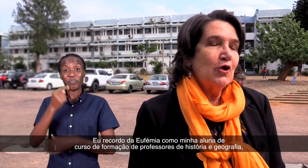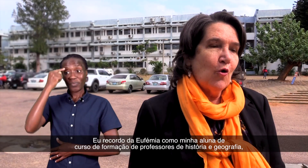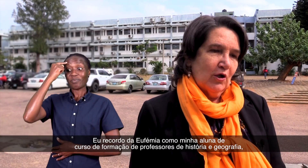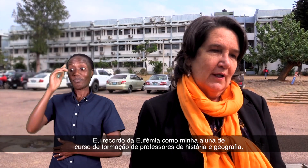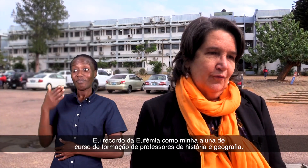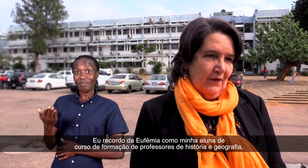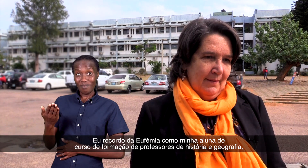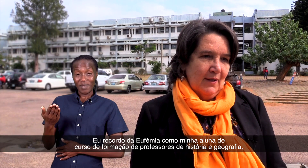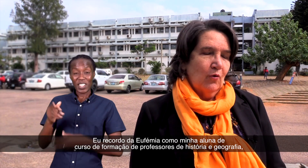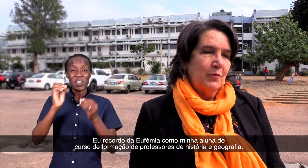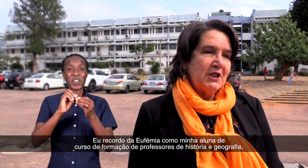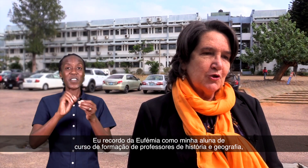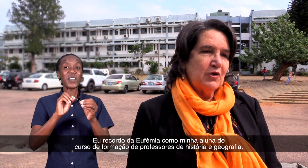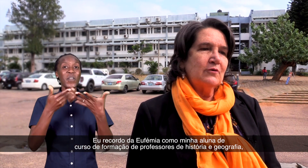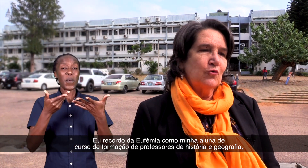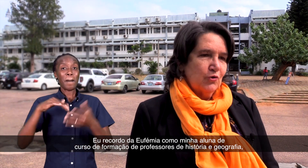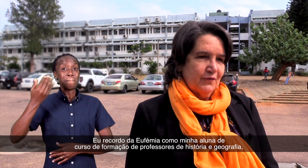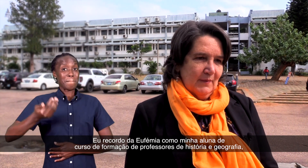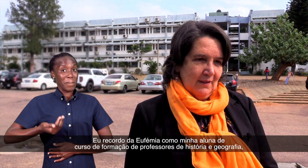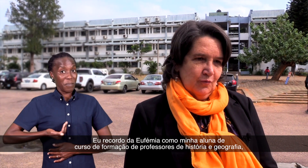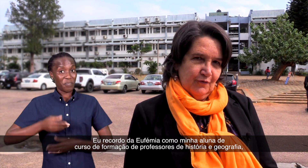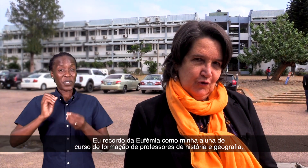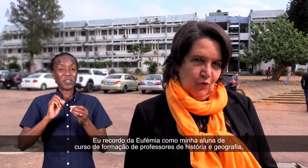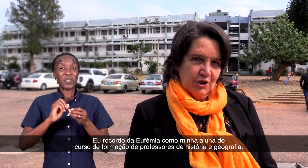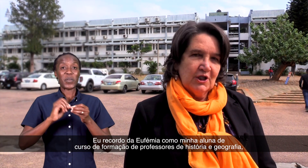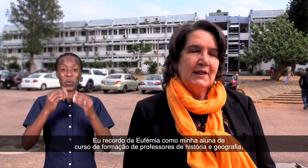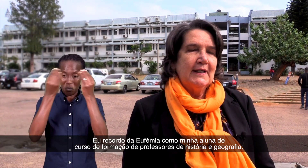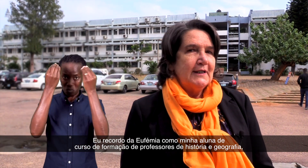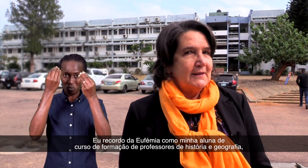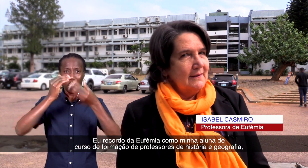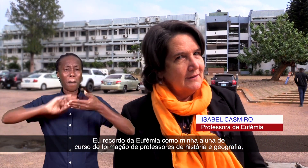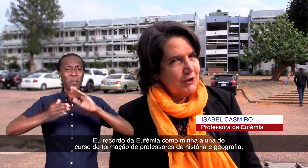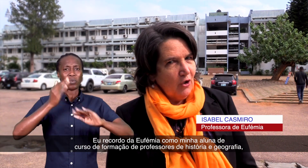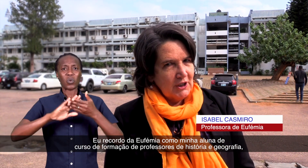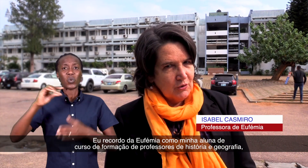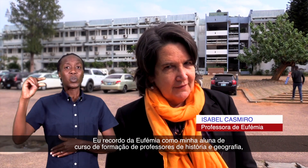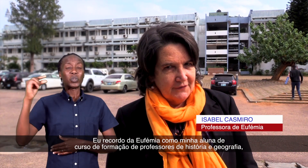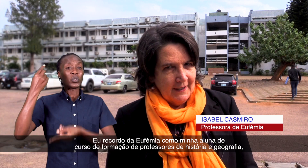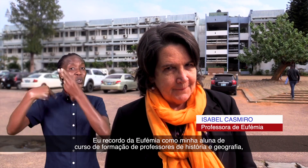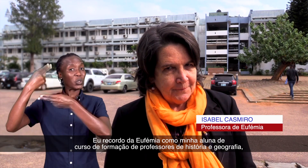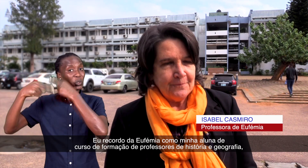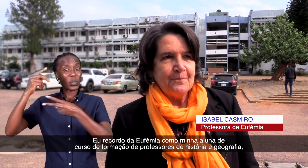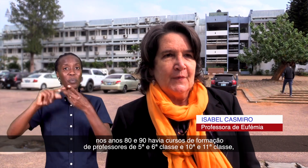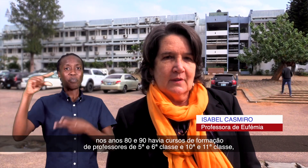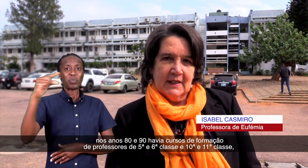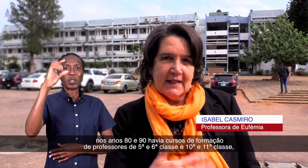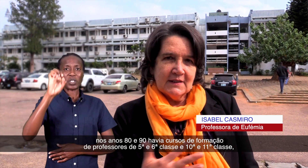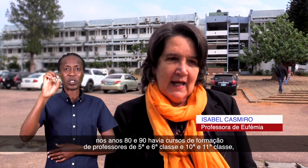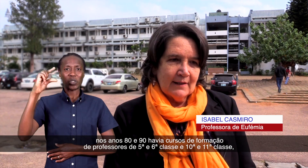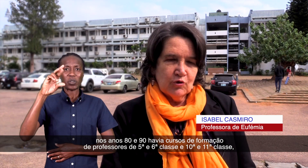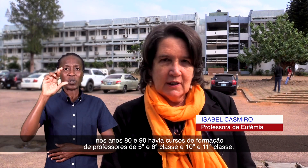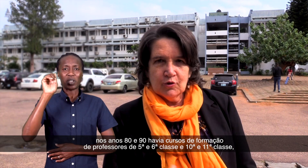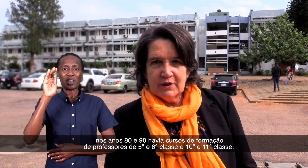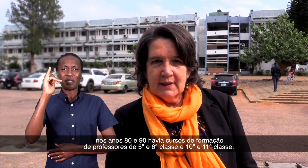Eu recordo a Eufêmia como minha estudante do curso de formação de professores de História e Geografia. Portanto,